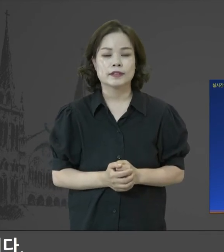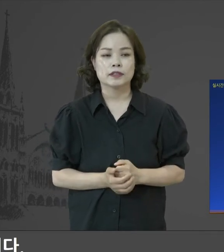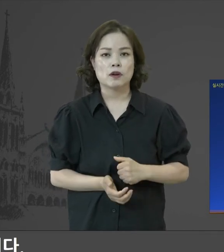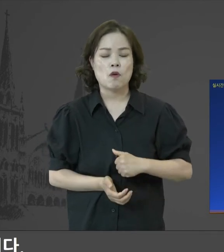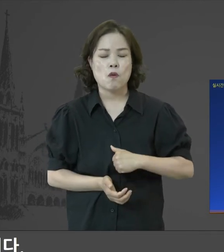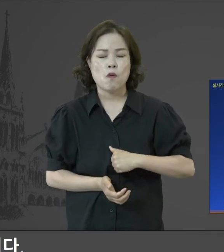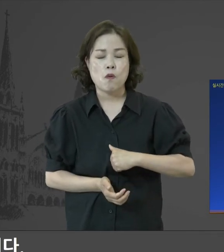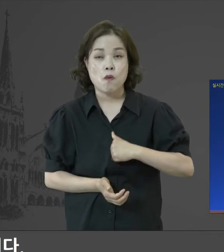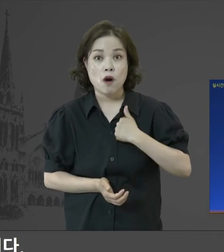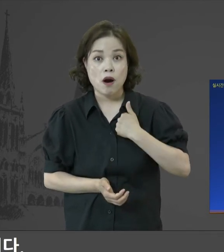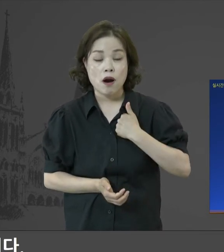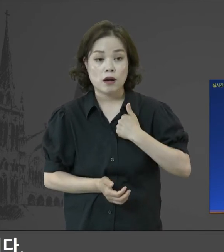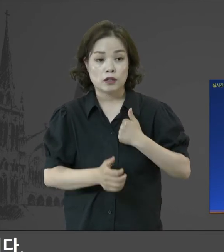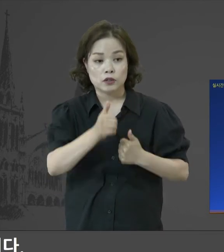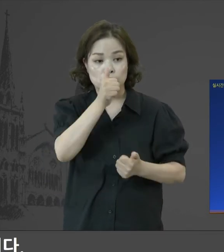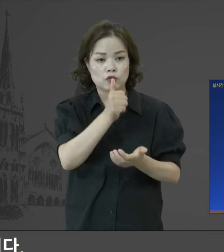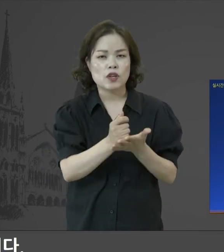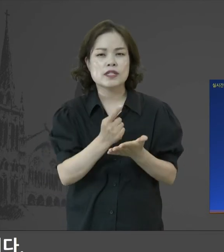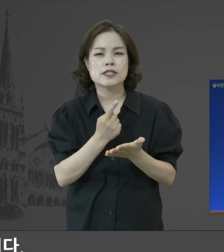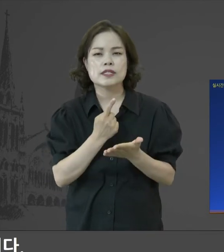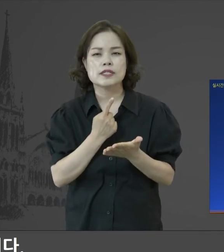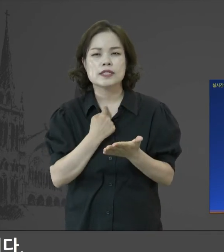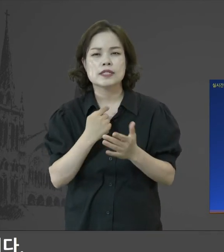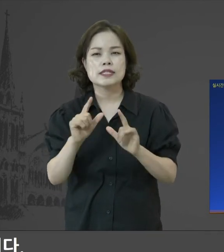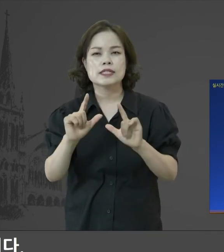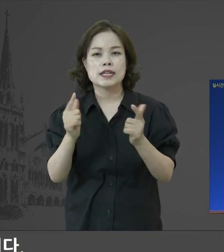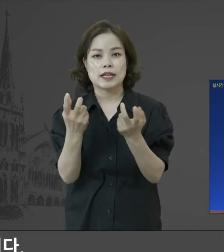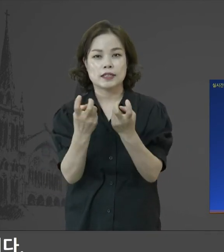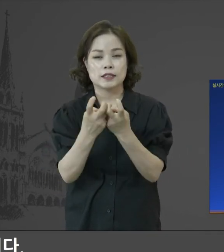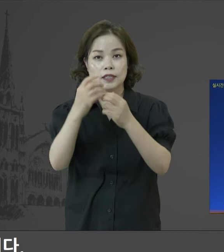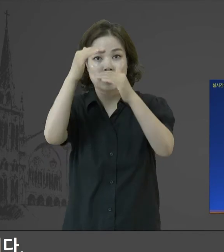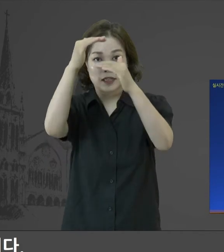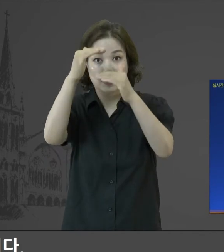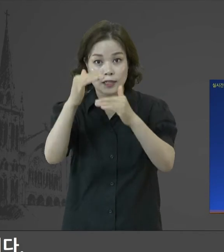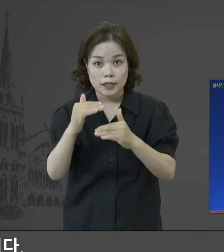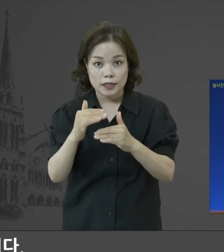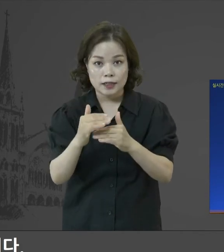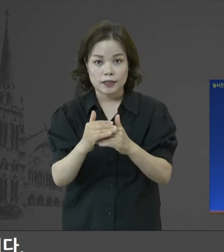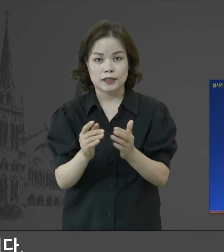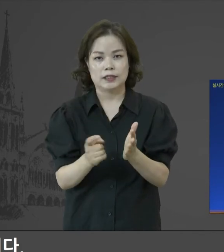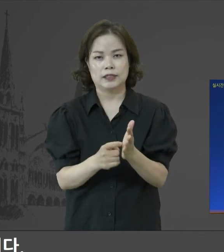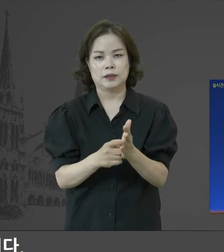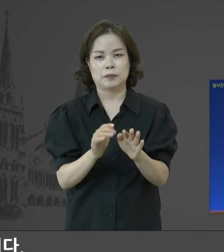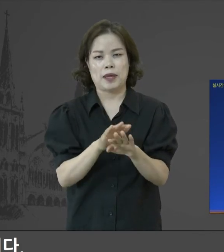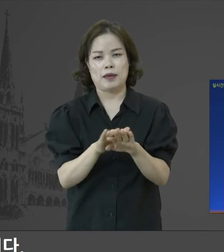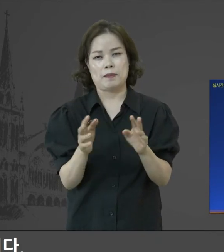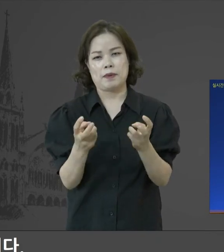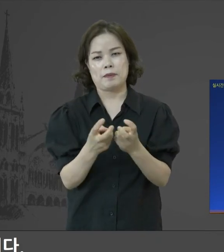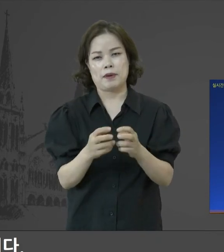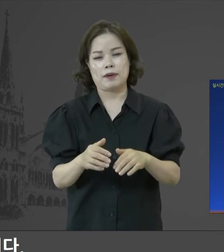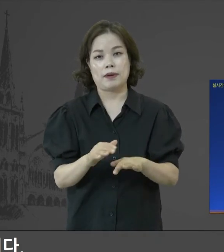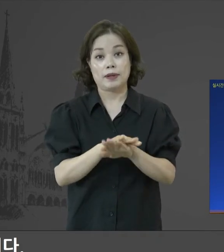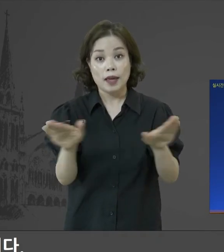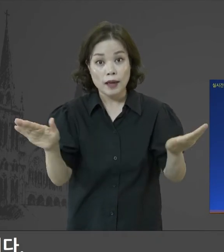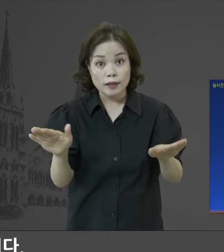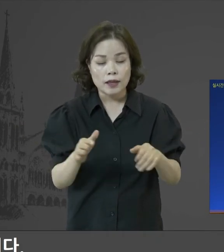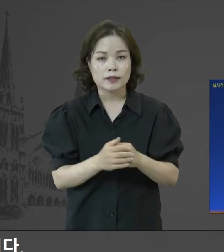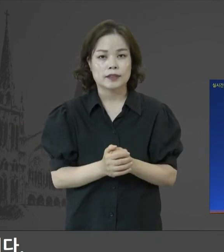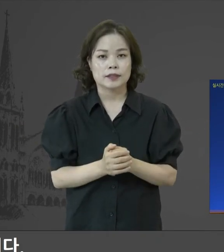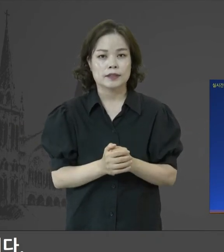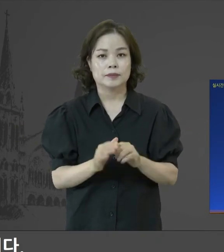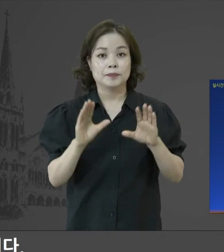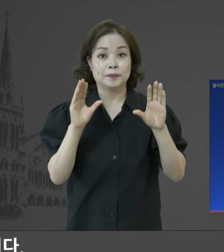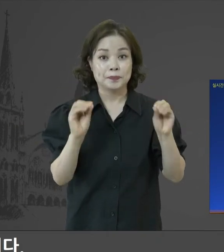화를 내어도 분을 내어도 죄를 짓지 않는 방법은 오늘 본문 속에 나와 있는데, 일단 응급처치가 끝난 다음에 이건 가능한 겁니다. 응급처치가